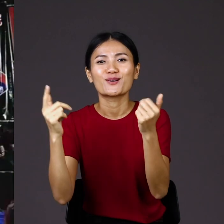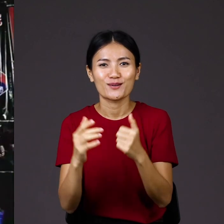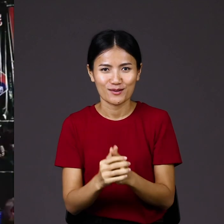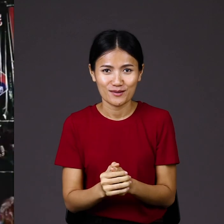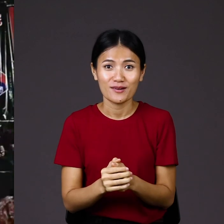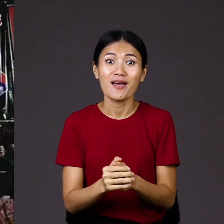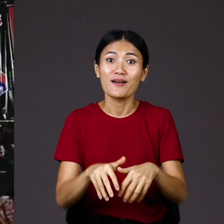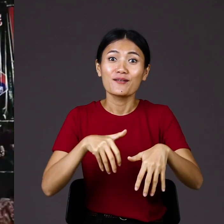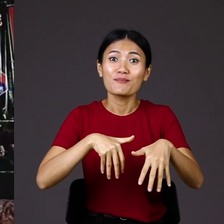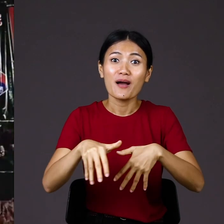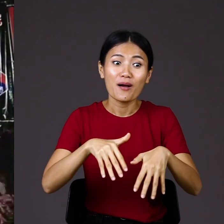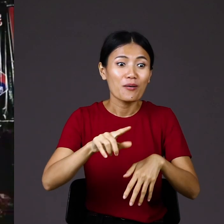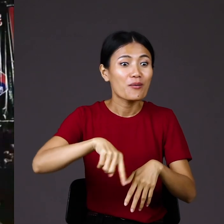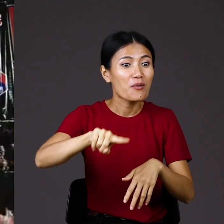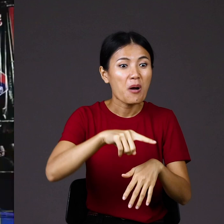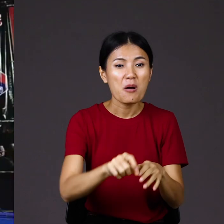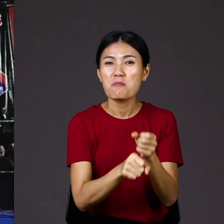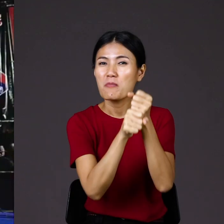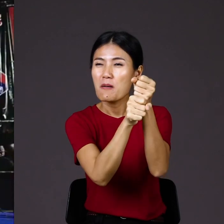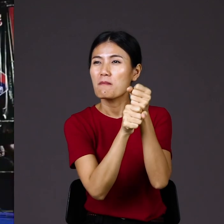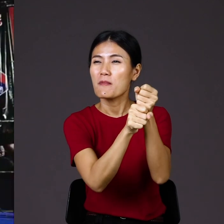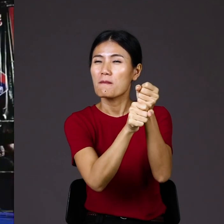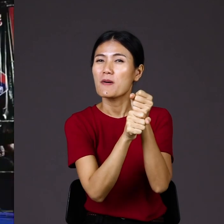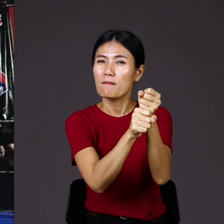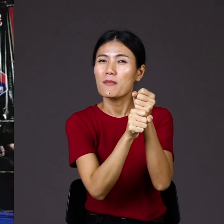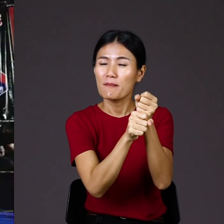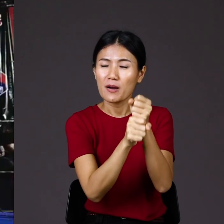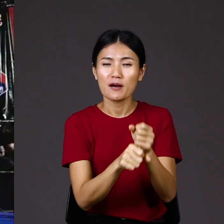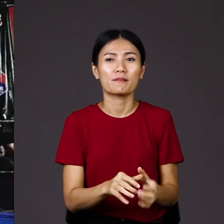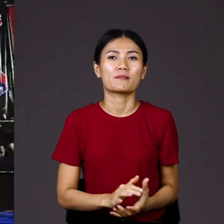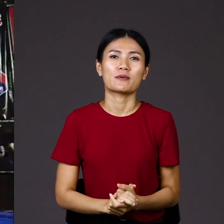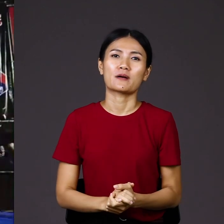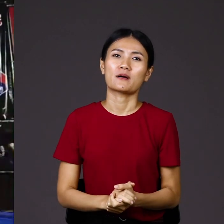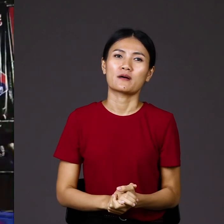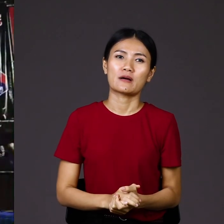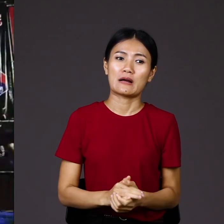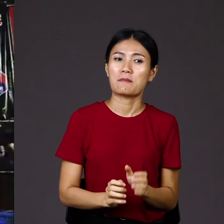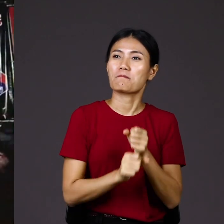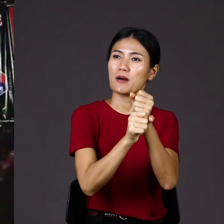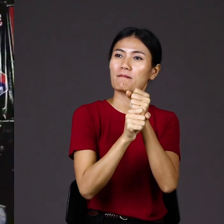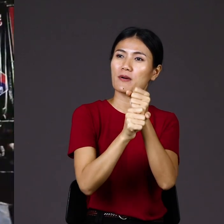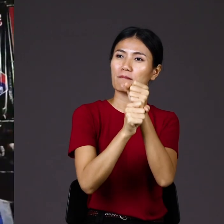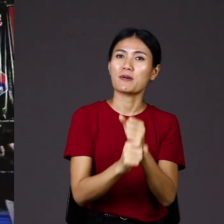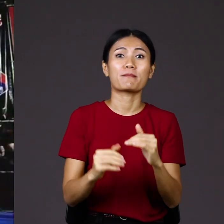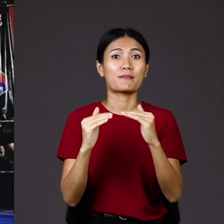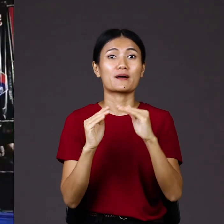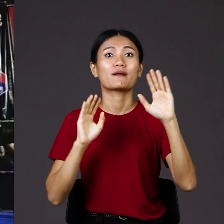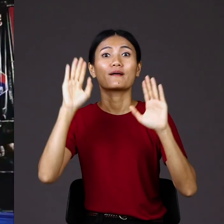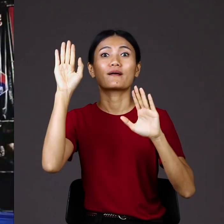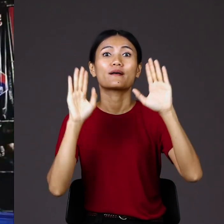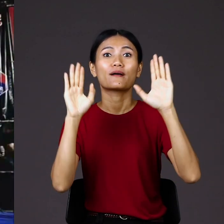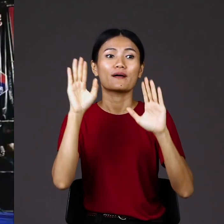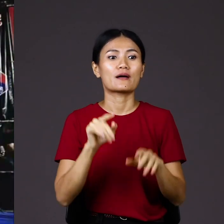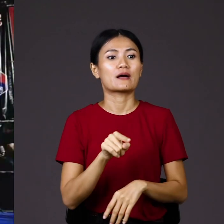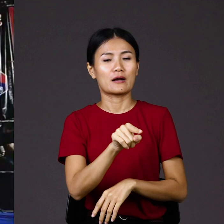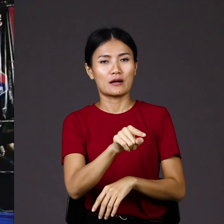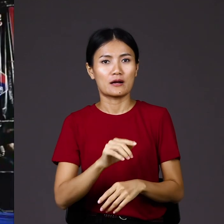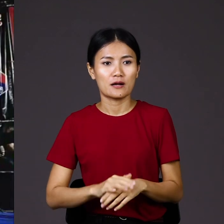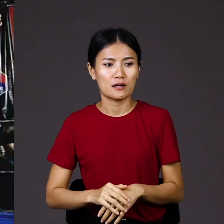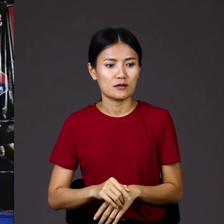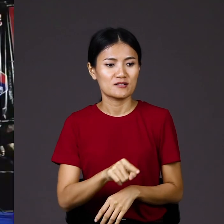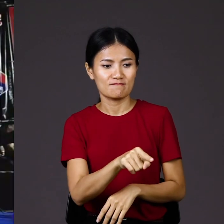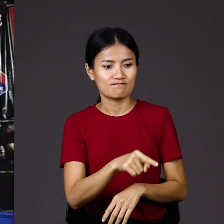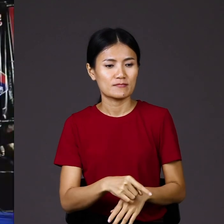กลุ่มคนที่ลุกขึ้นมาต่อต้านกลุ่มคนที่ลุกขึ้นมาเรียกร้องความยุติธรรมเรียกร้องประช